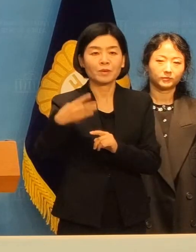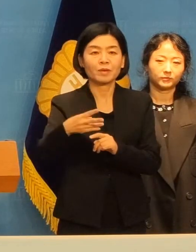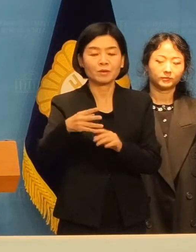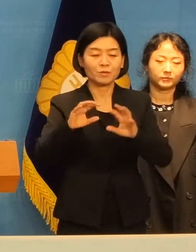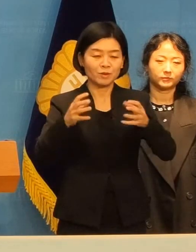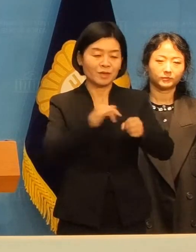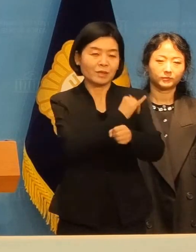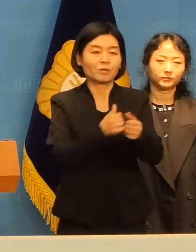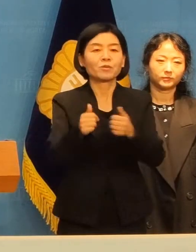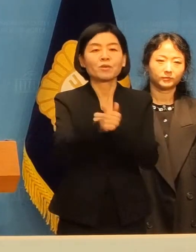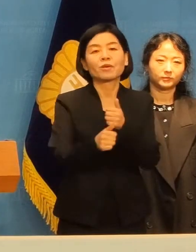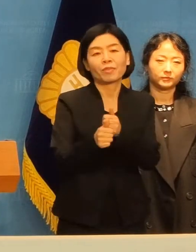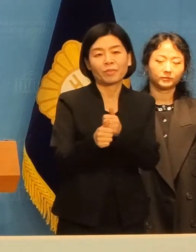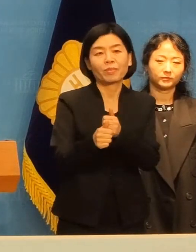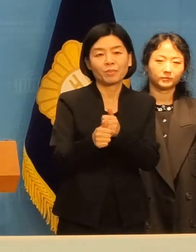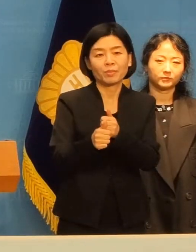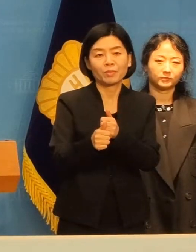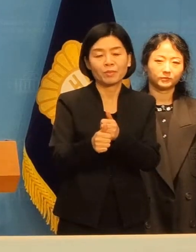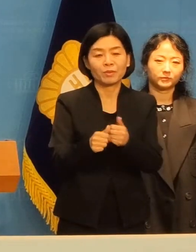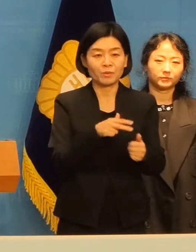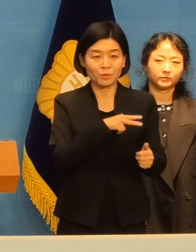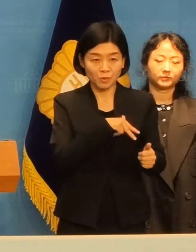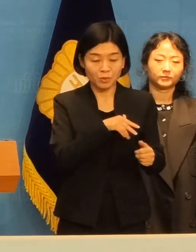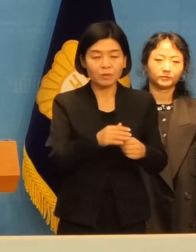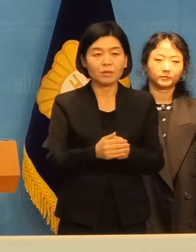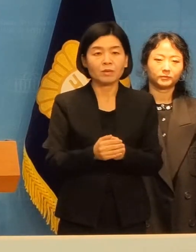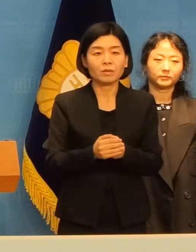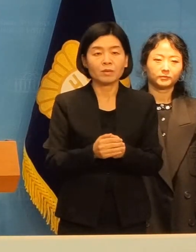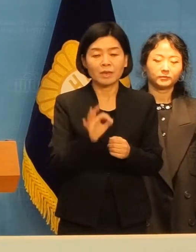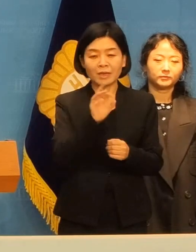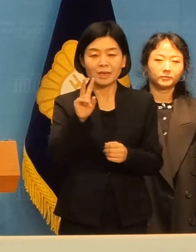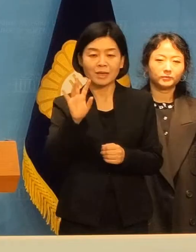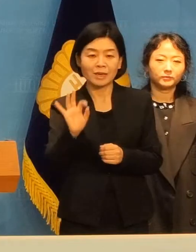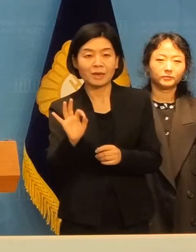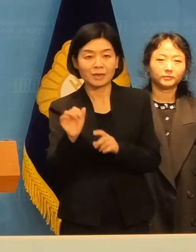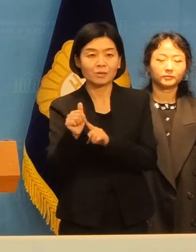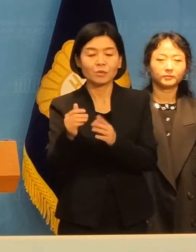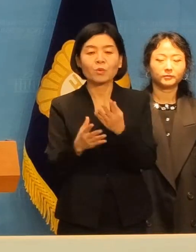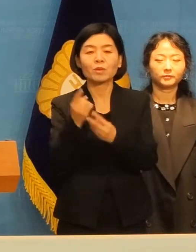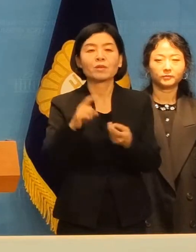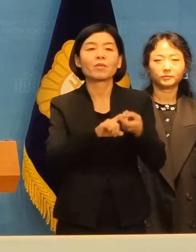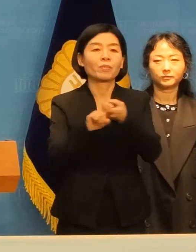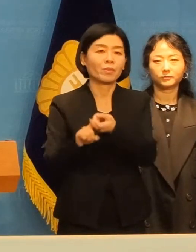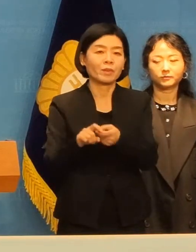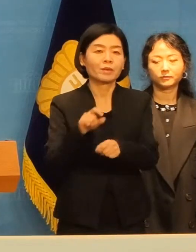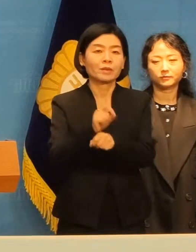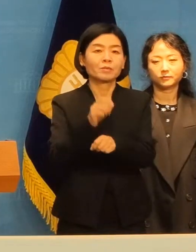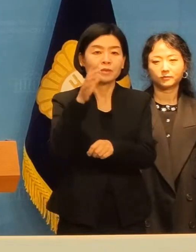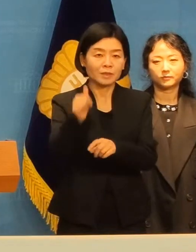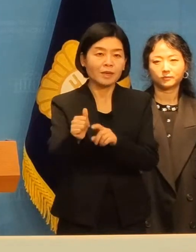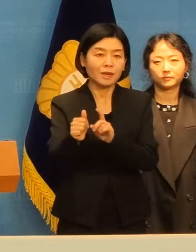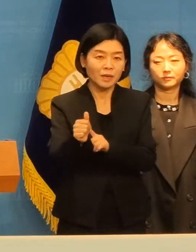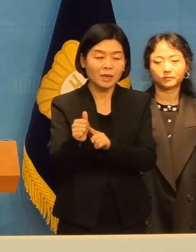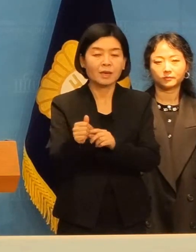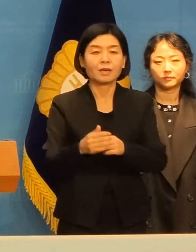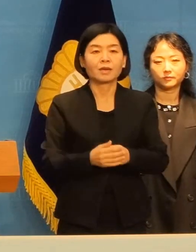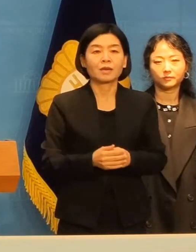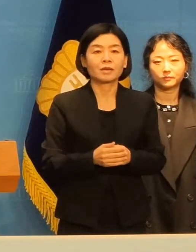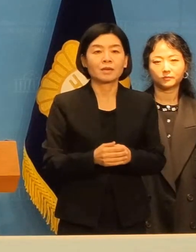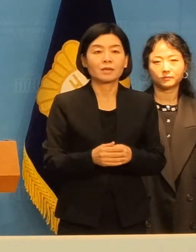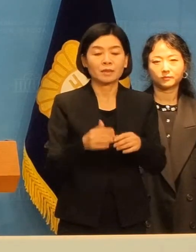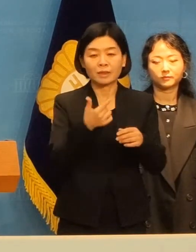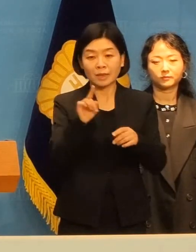비상임위원님, 양시연 결해월 통일연대 사무국장님, 나윤재 원코리아 실장님,